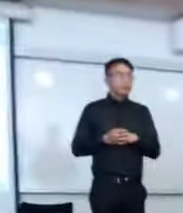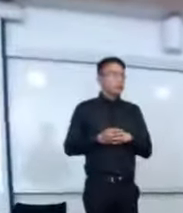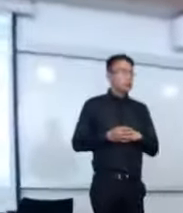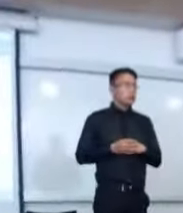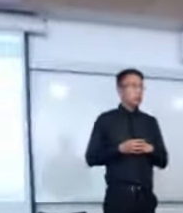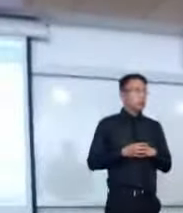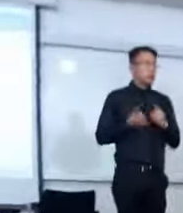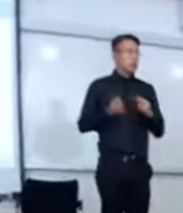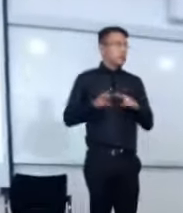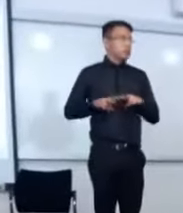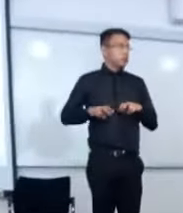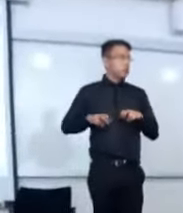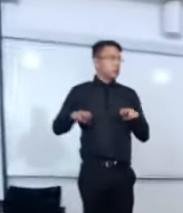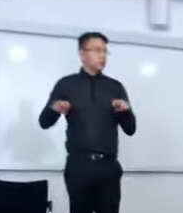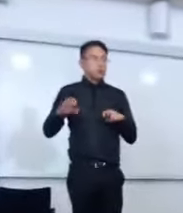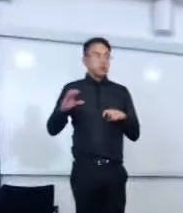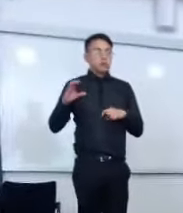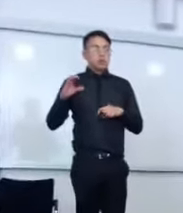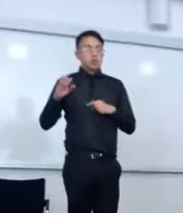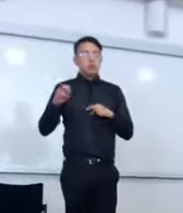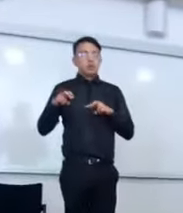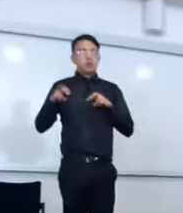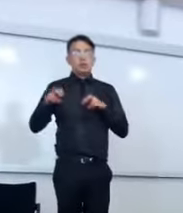Pachón y a Laura Liscano.